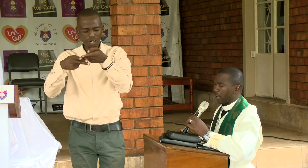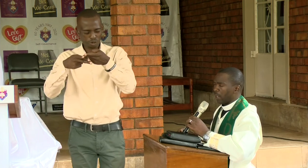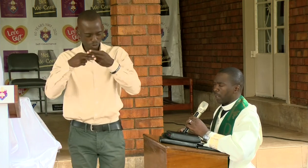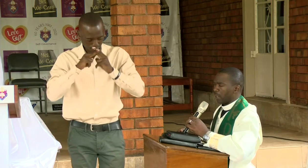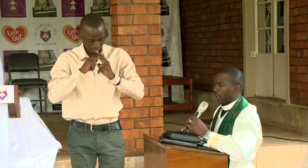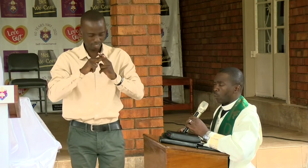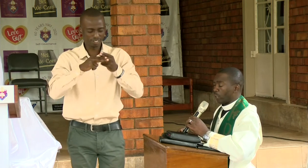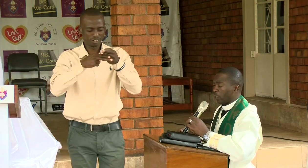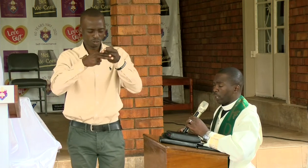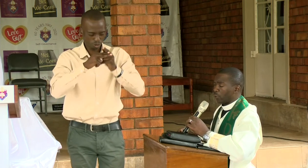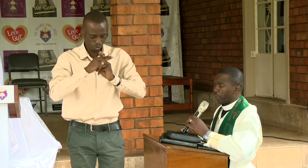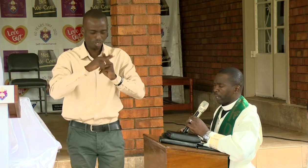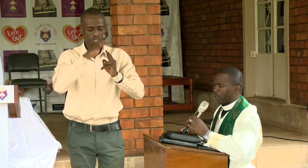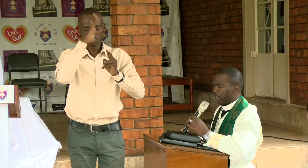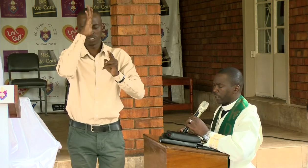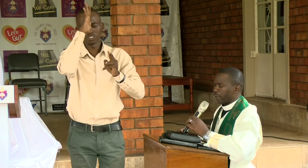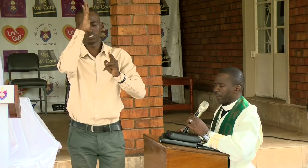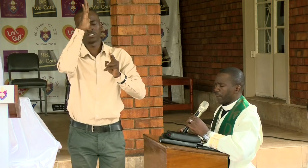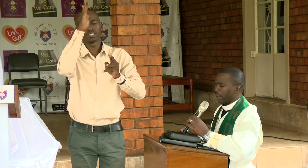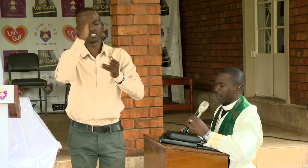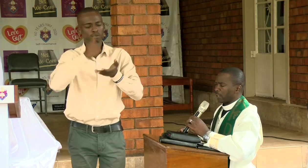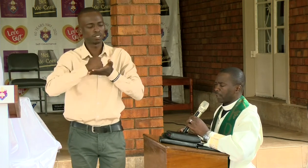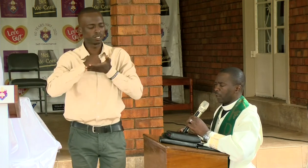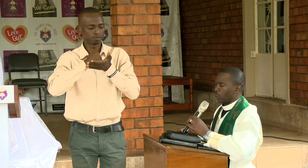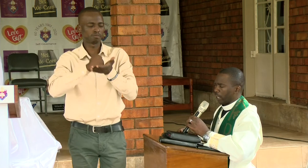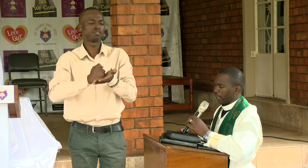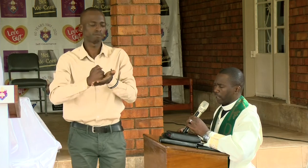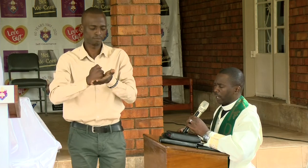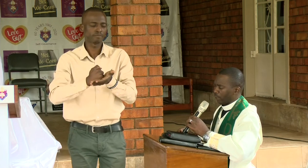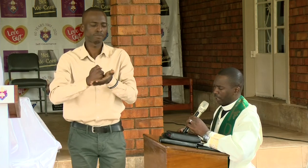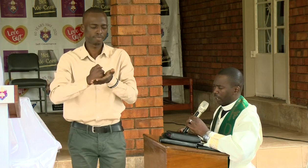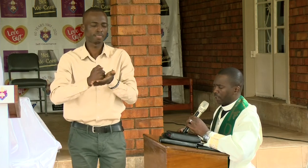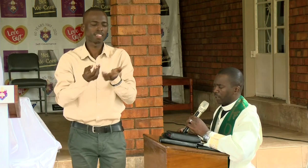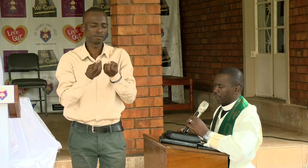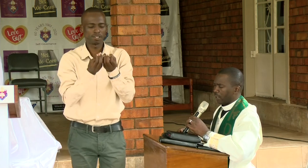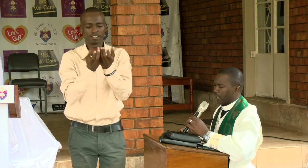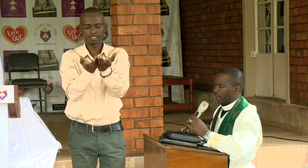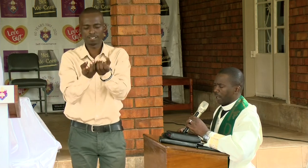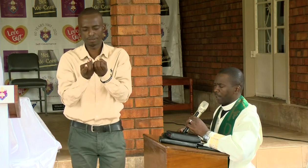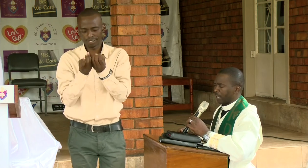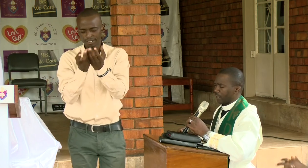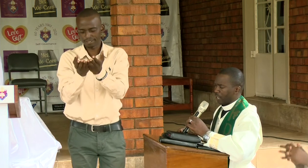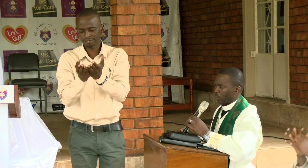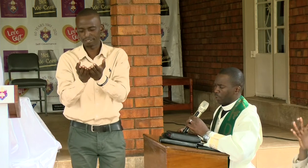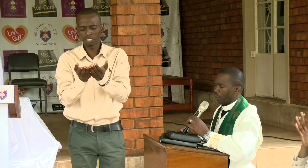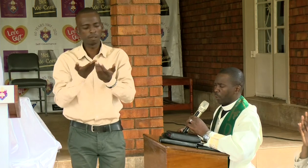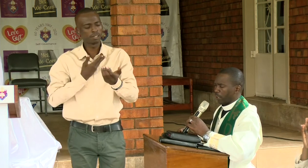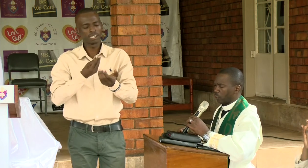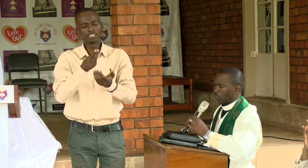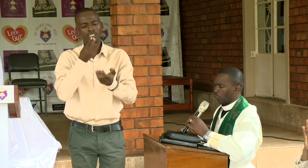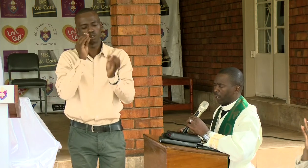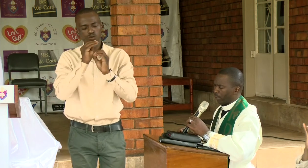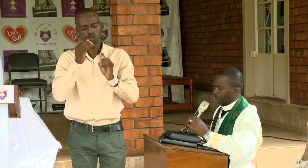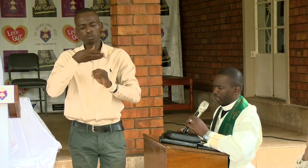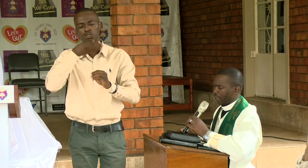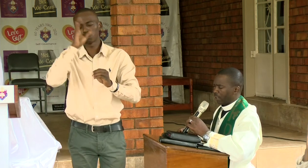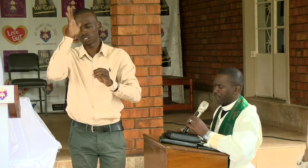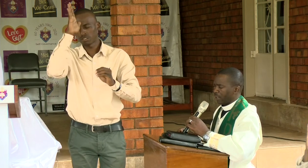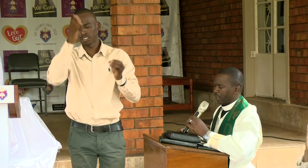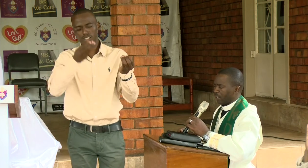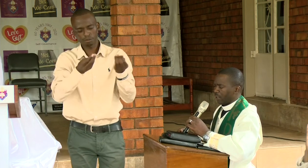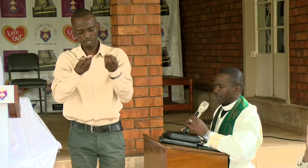zibatwala kaguddeyo ng'enjogera bw'eri, Taata, nkwegayiridde, gabirira. Abatalina kyakwe newankubadde ekyokunywa,